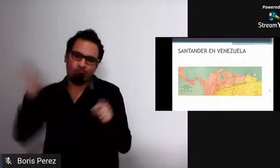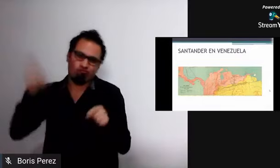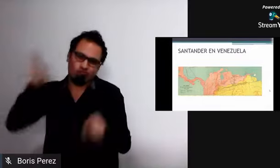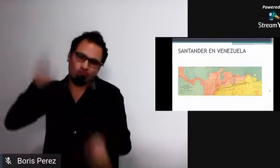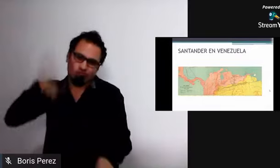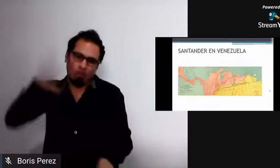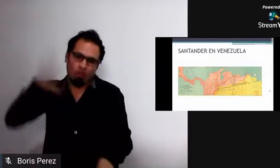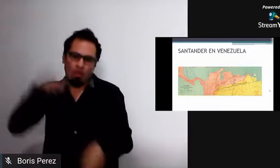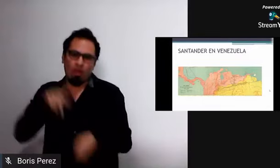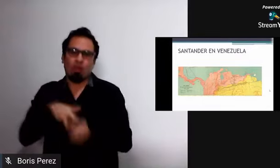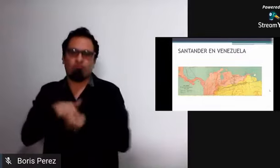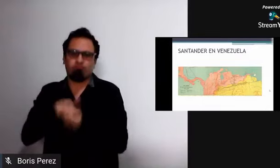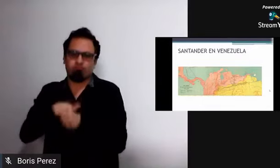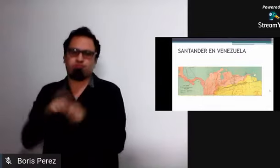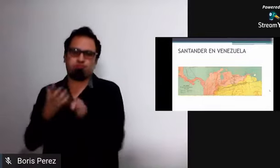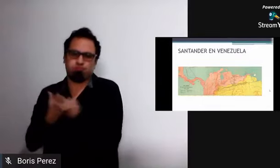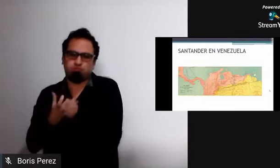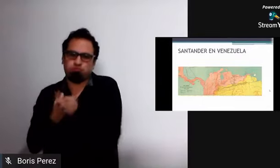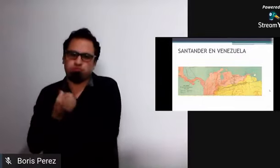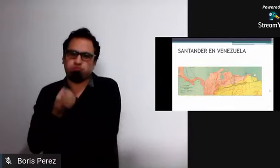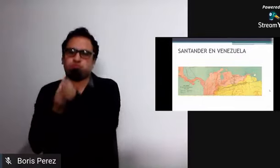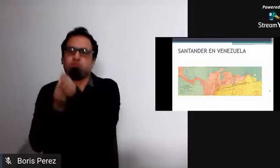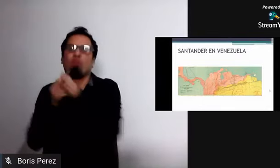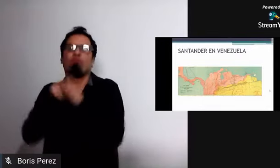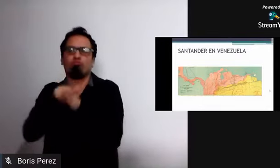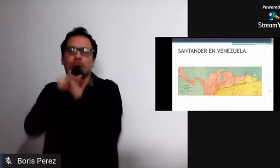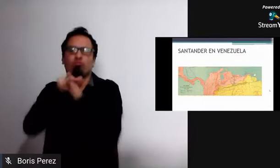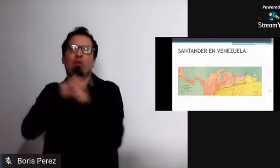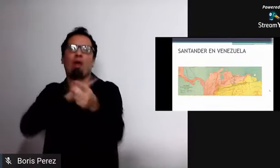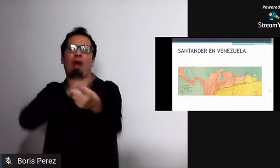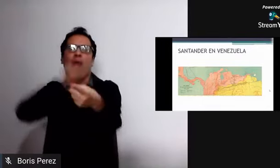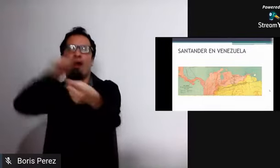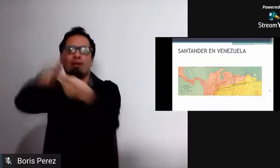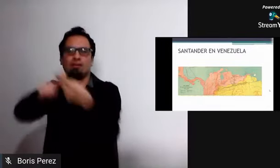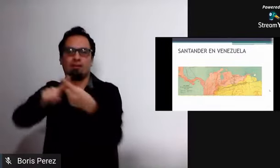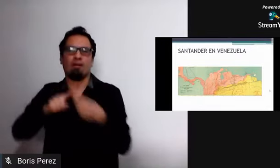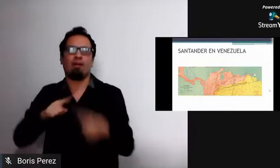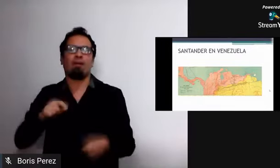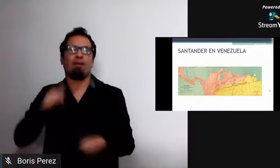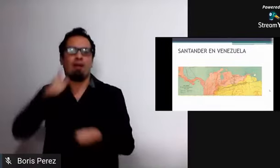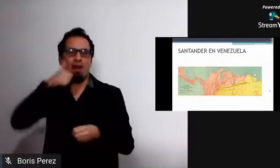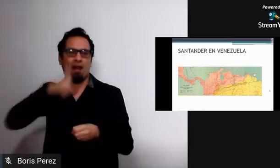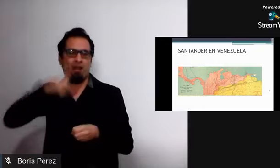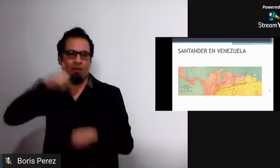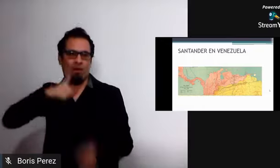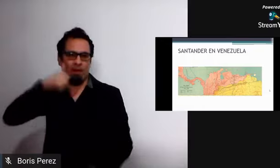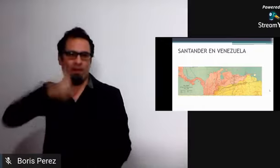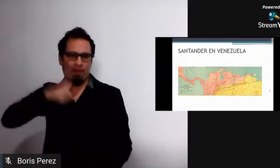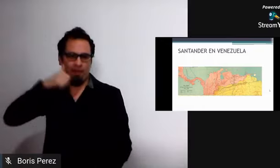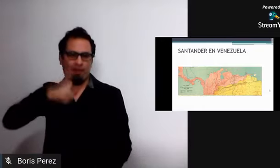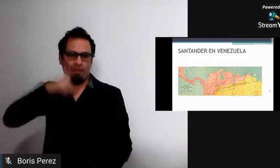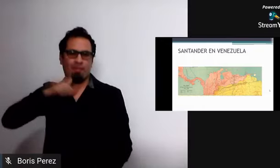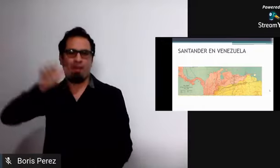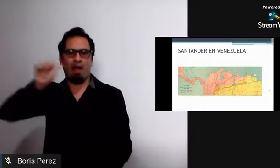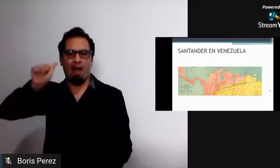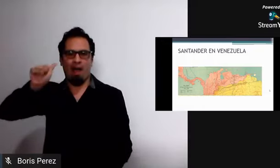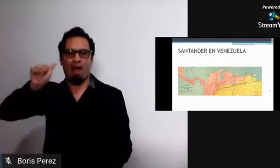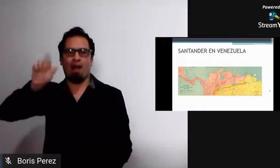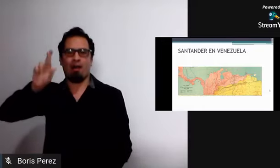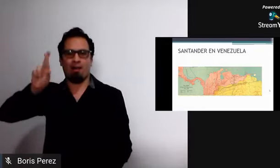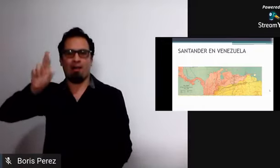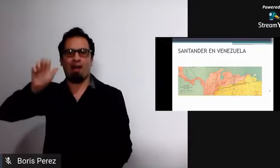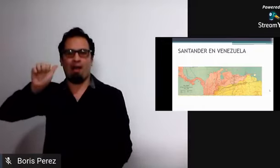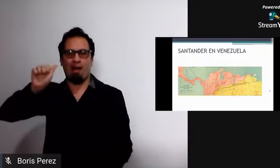mayor apoyo y respaldo por parte del ejército de Simón Bolívar, obteniendo así algún